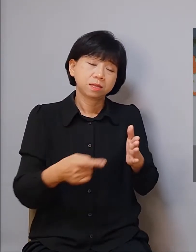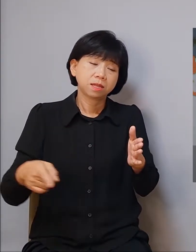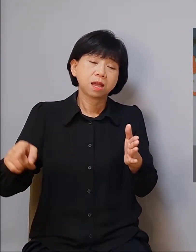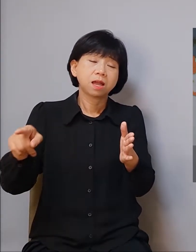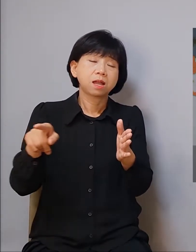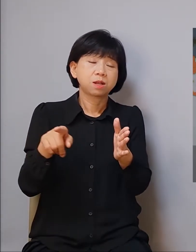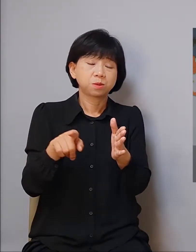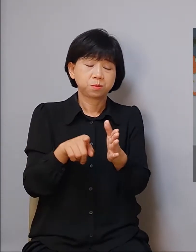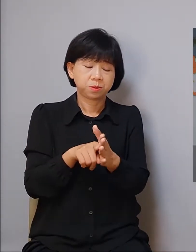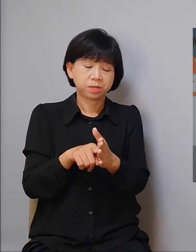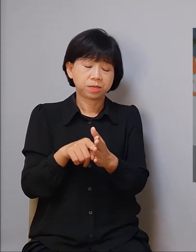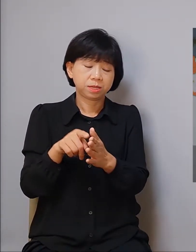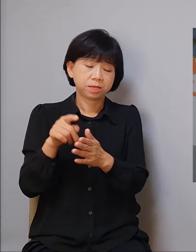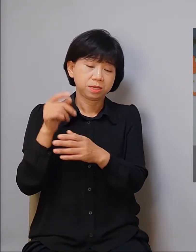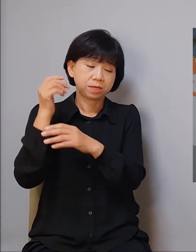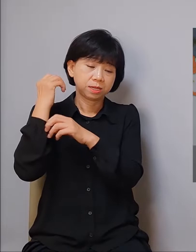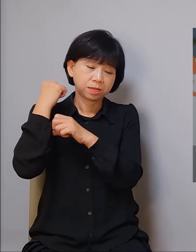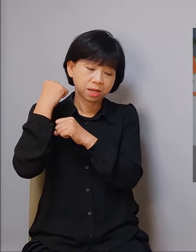십자가 날